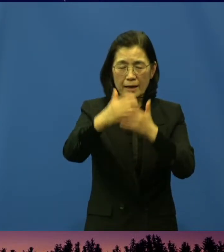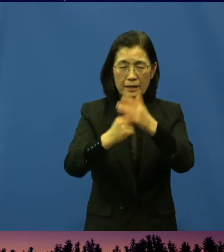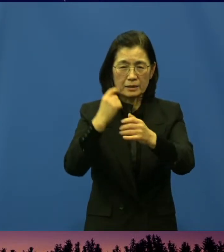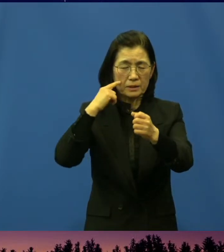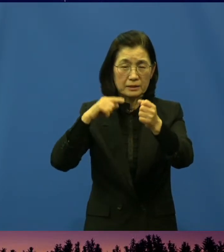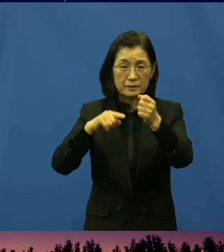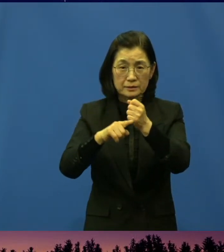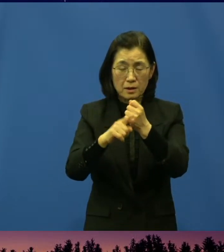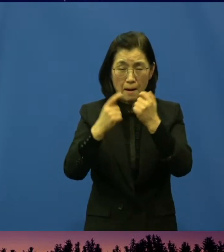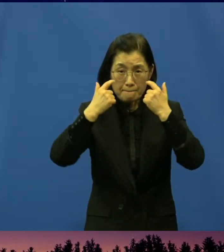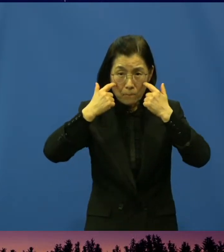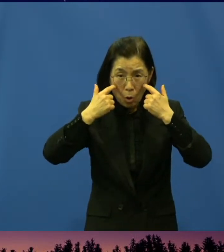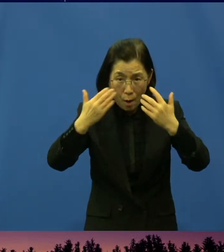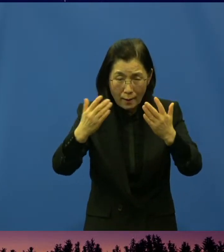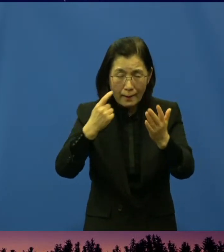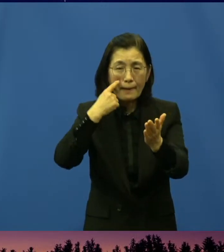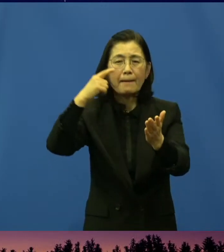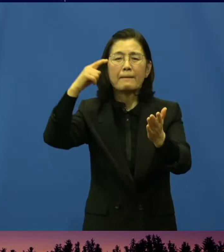명확하게 알도록.